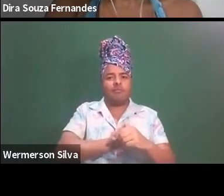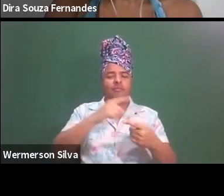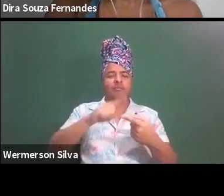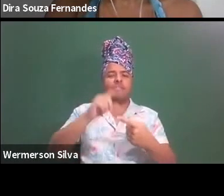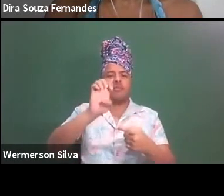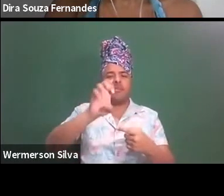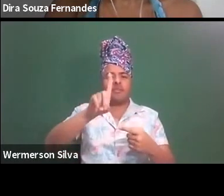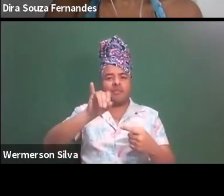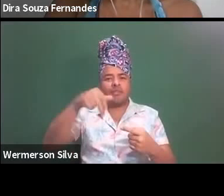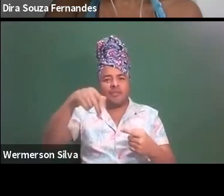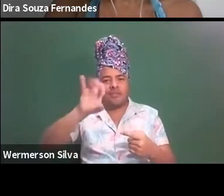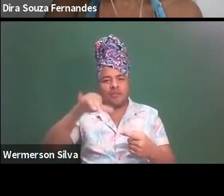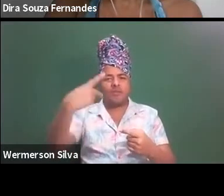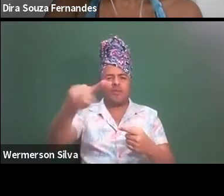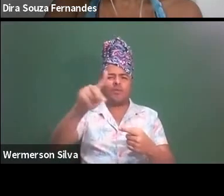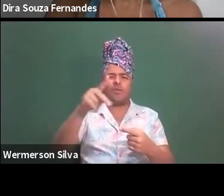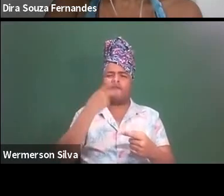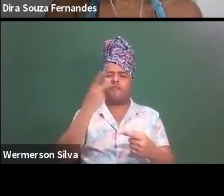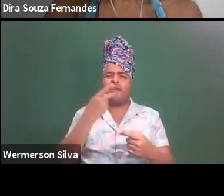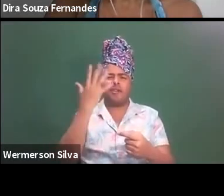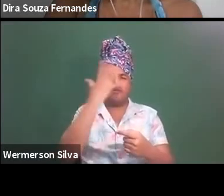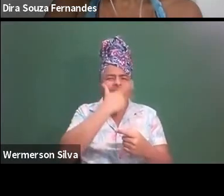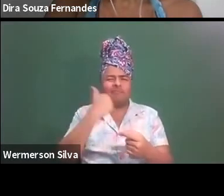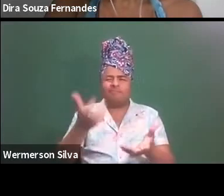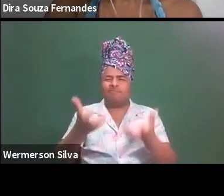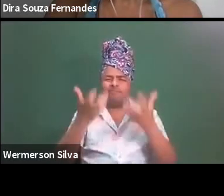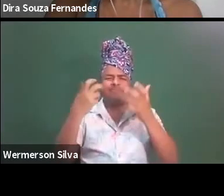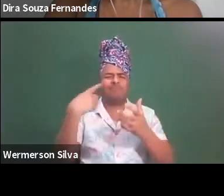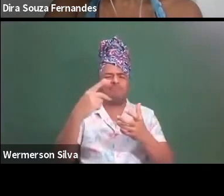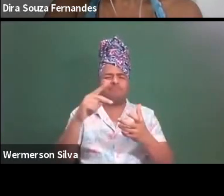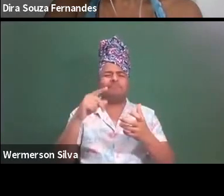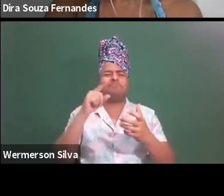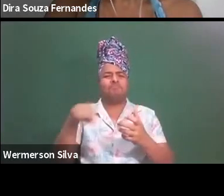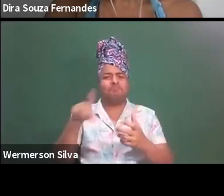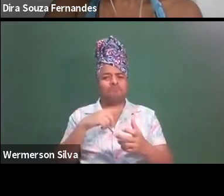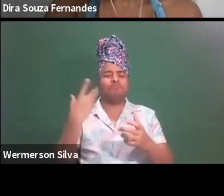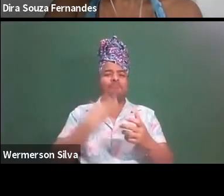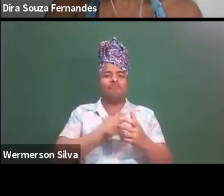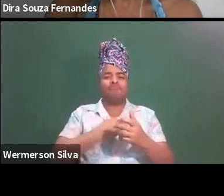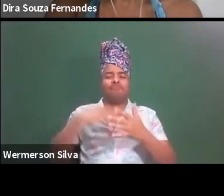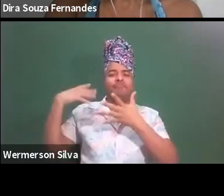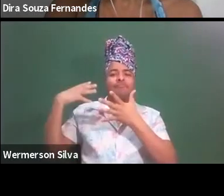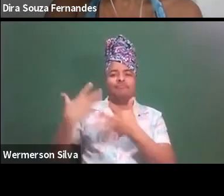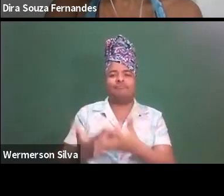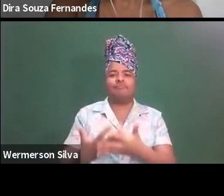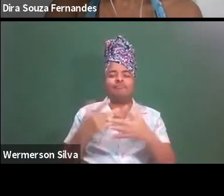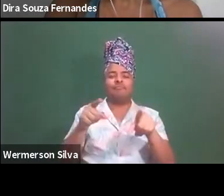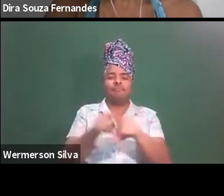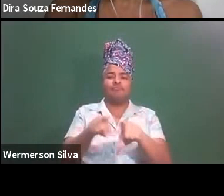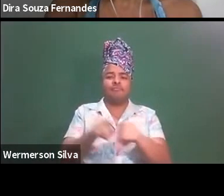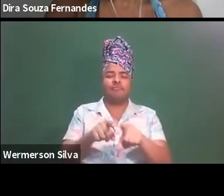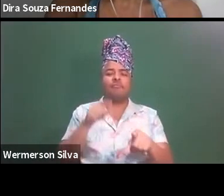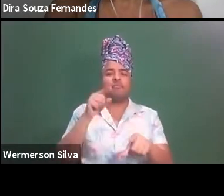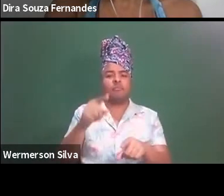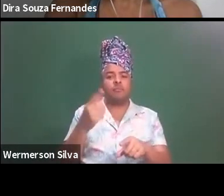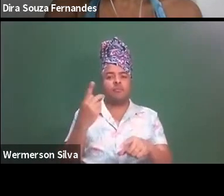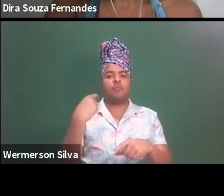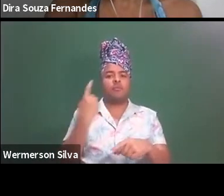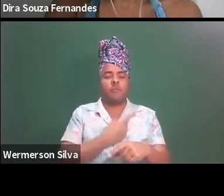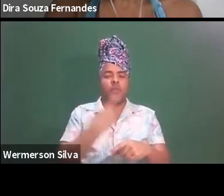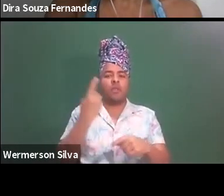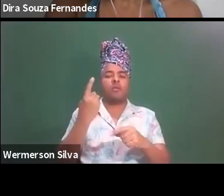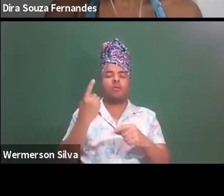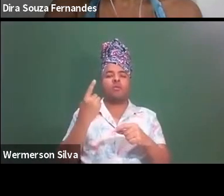Ednilson, tudo que ele fala tão lindamente, como foi construído ao longo de uma vida, né, fruindo do